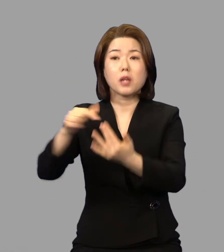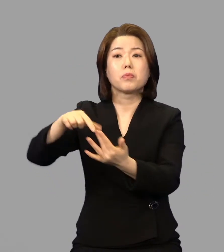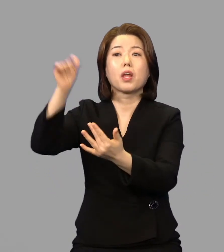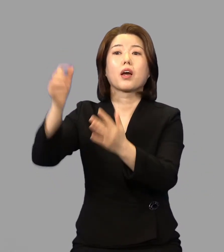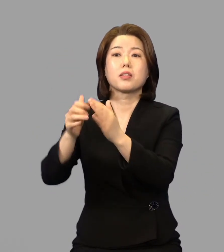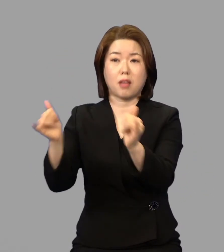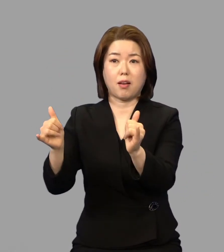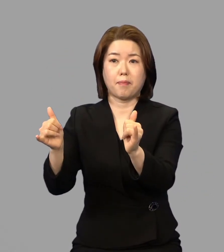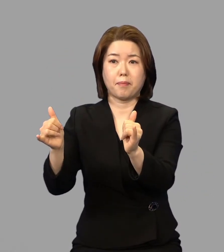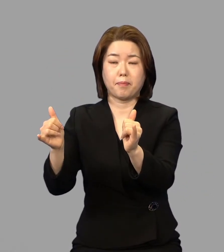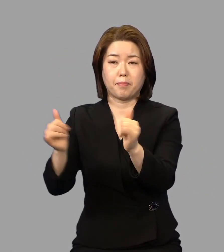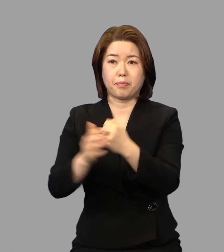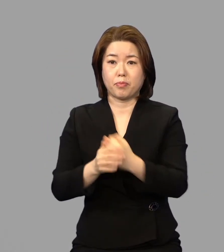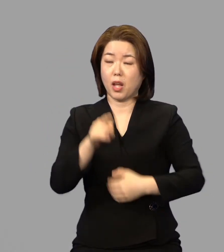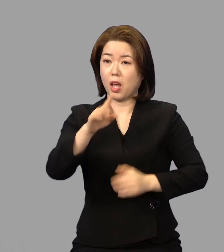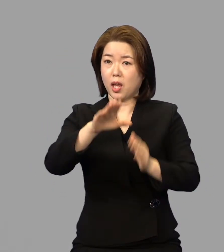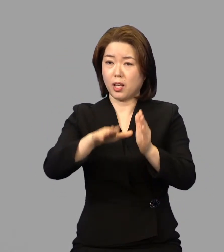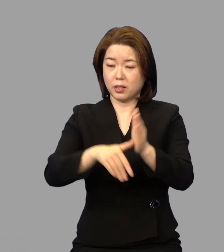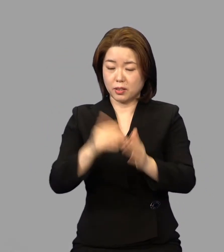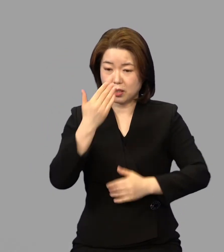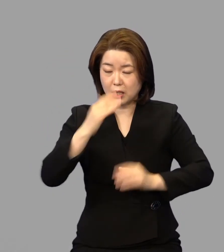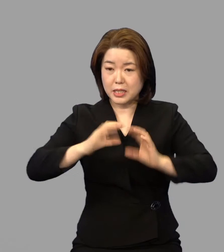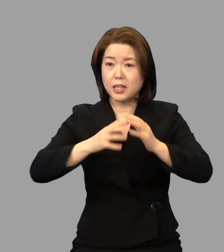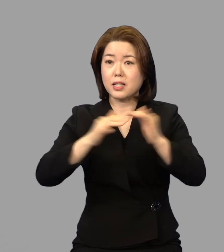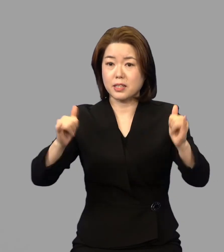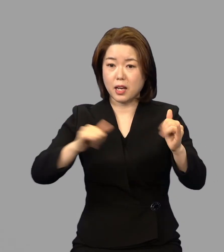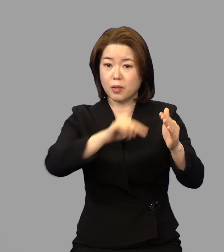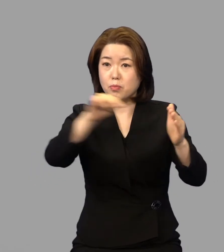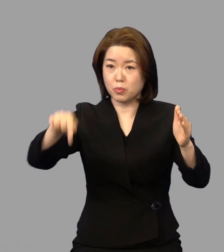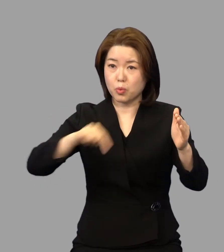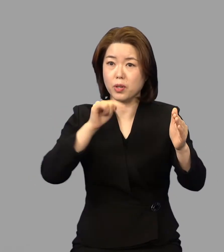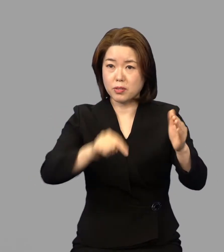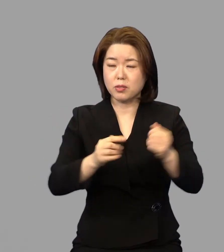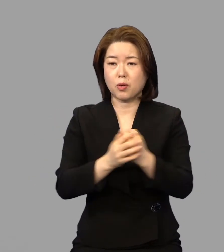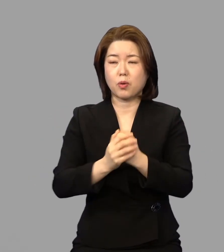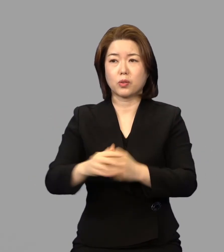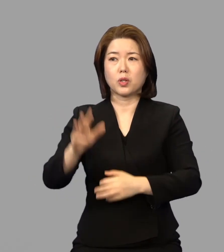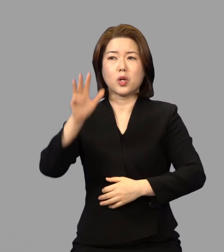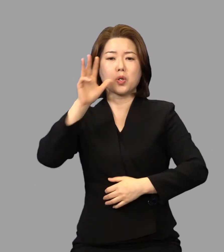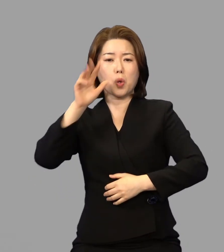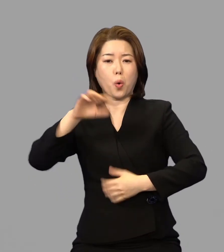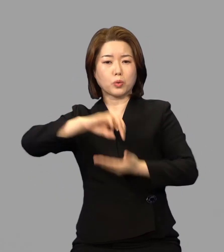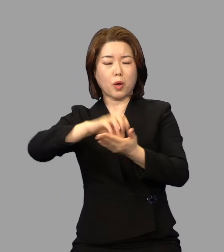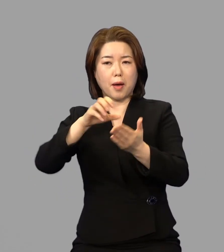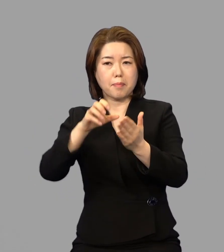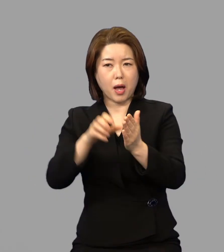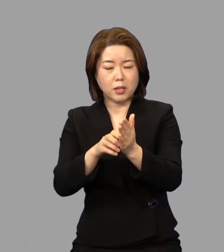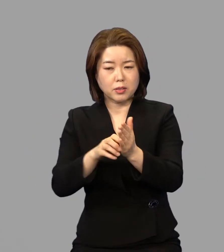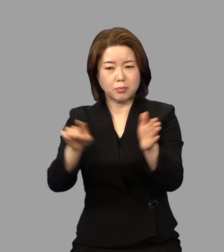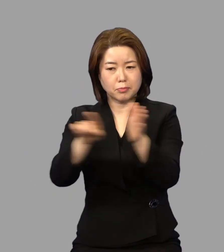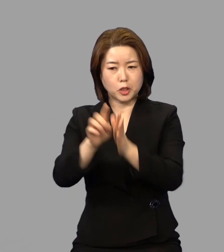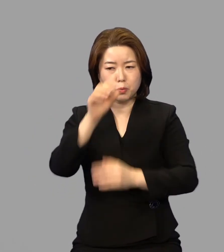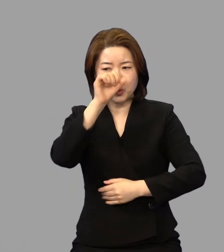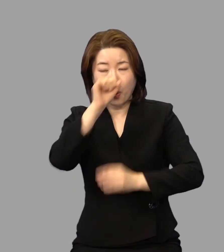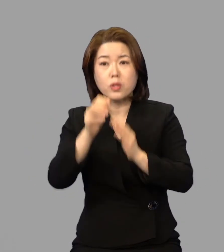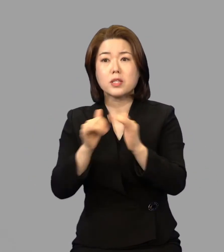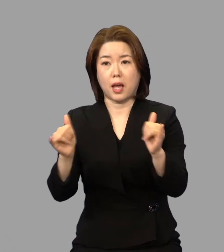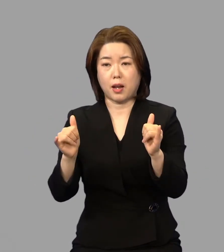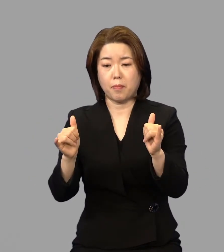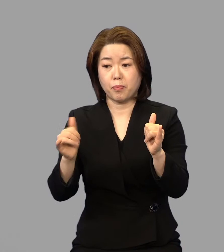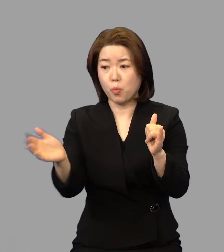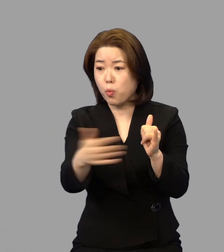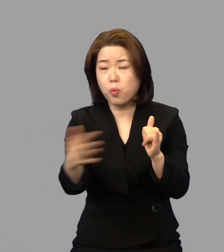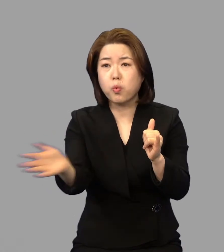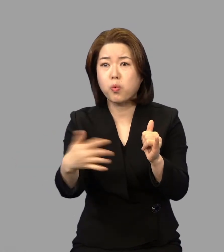사람입니다. 그때 당시에 이스라엘 백성들 중에 여호수아만한 믿음을 가진 사람